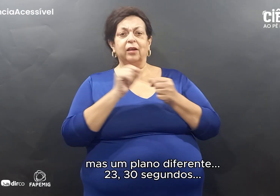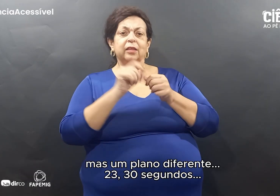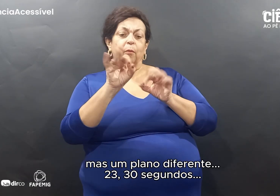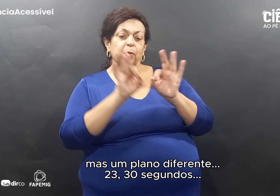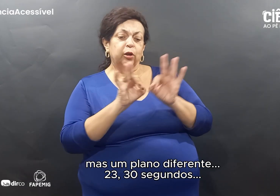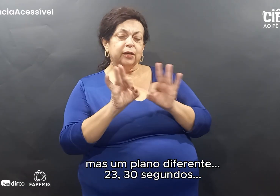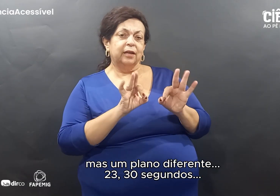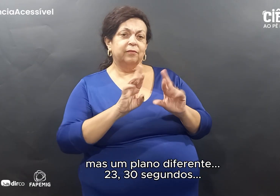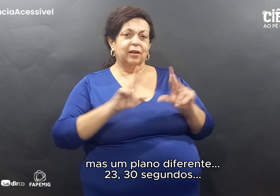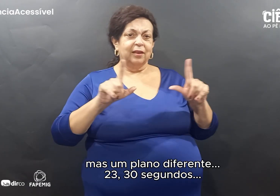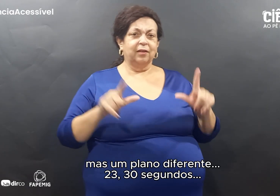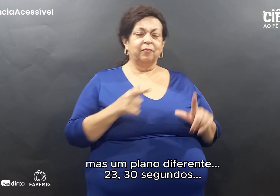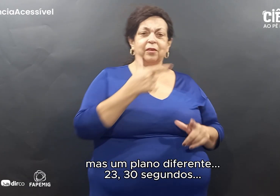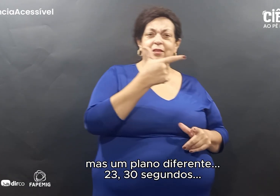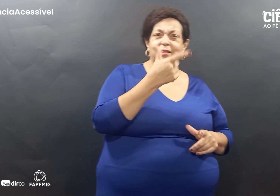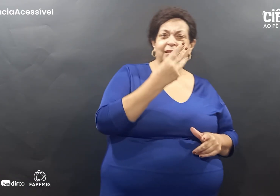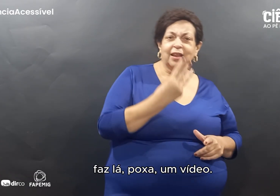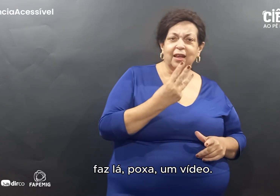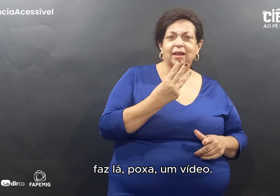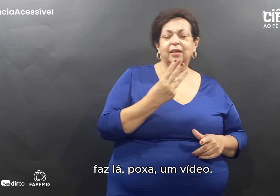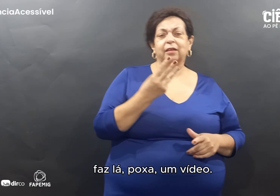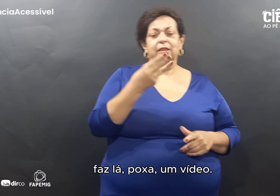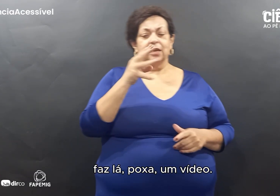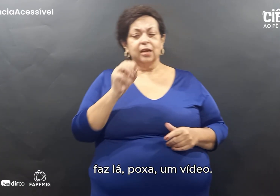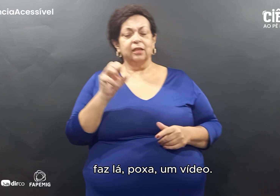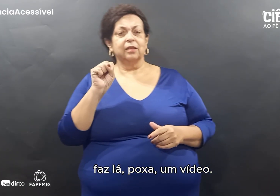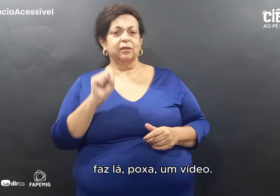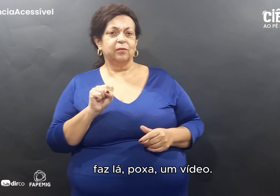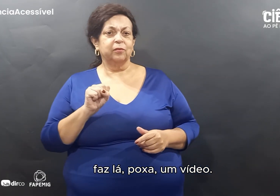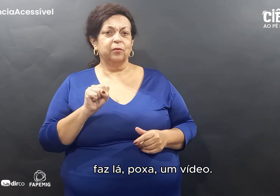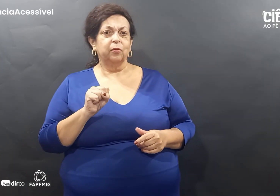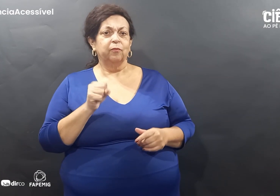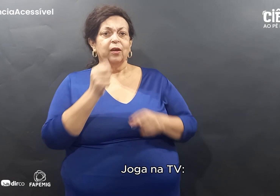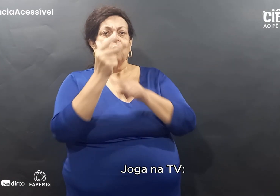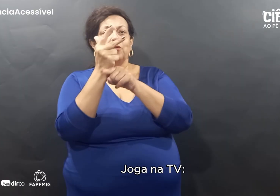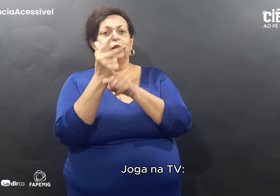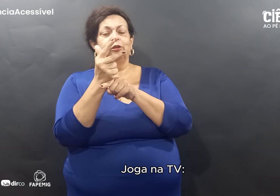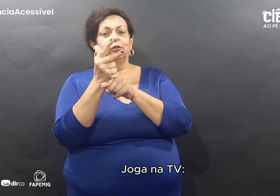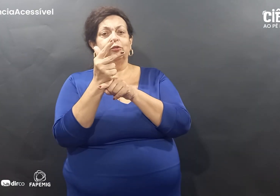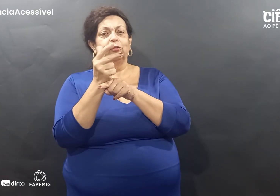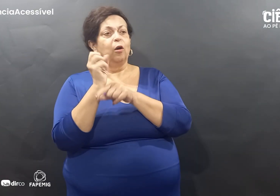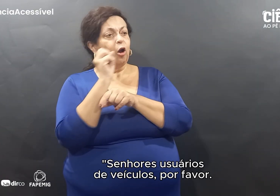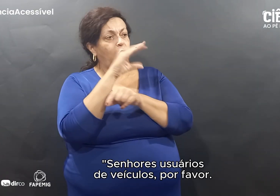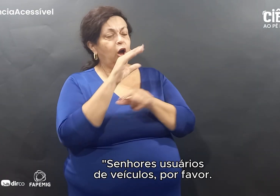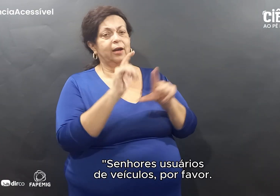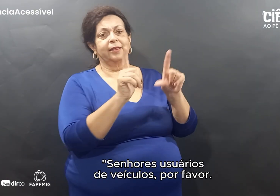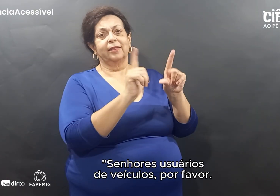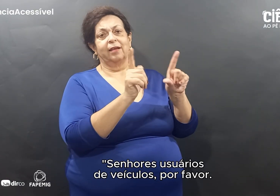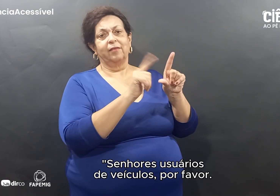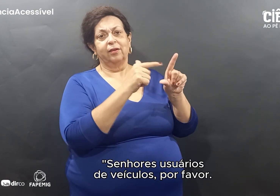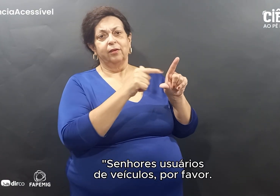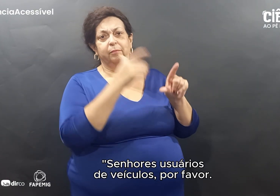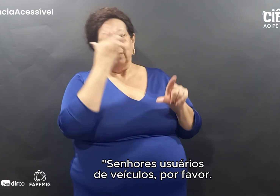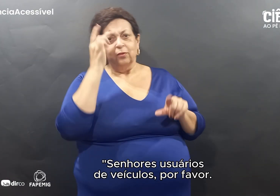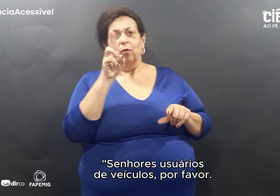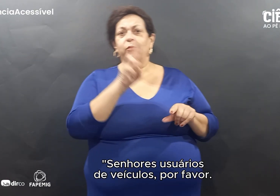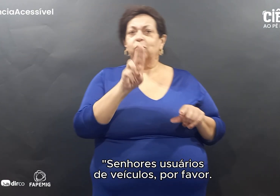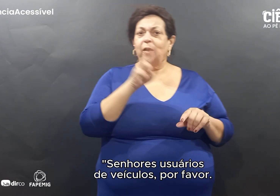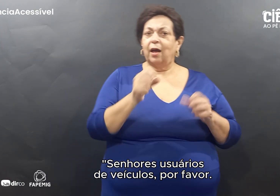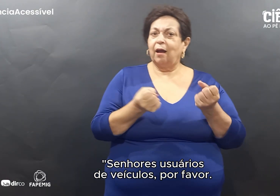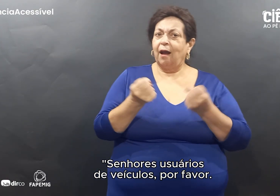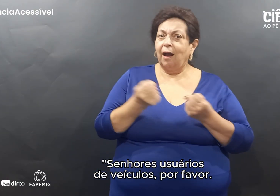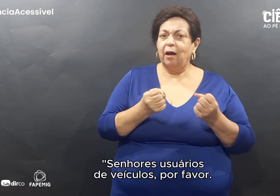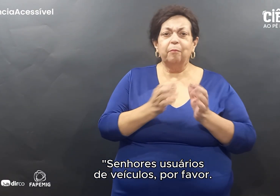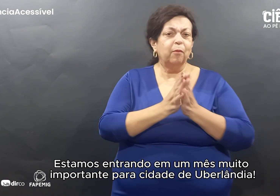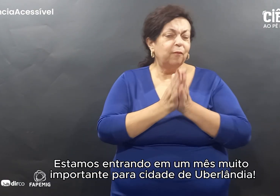diferente, 23, 30 segundos, faz lá, poxa, um vídeo, joga na TV. Senhores usuários de veículos,